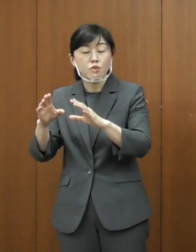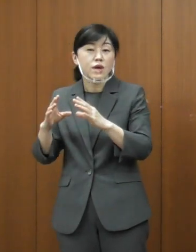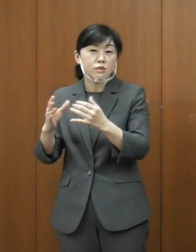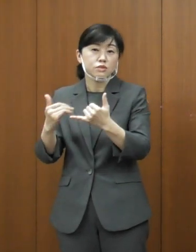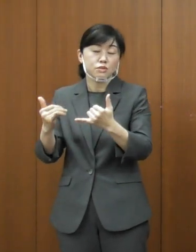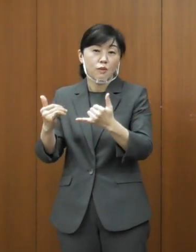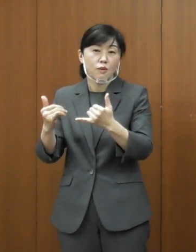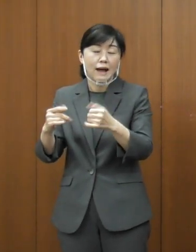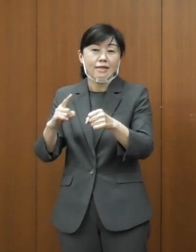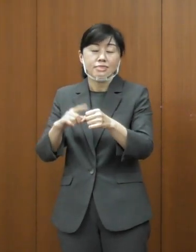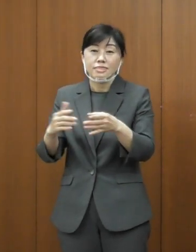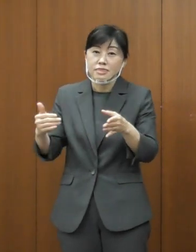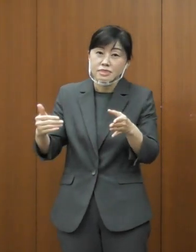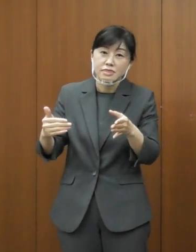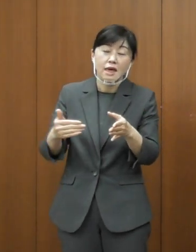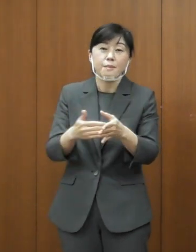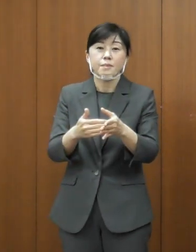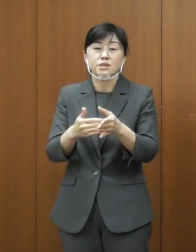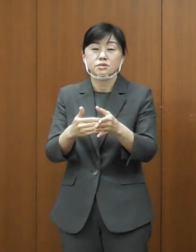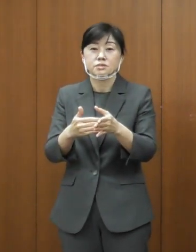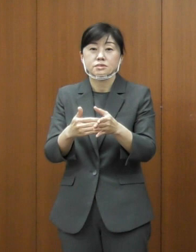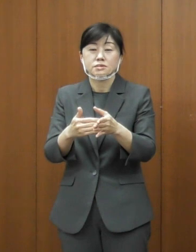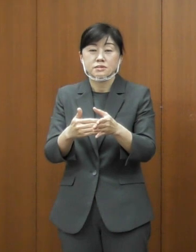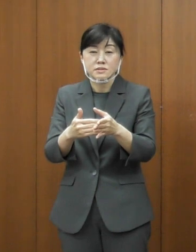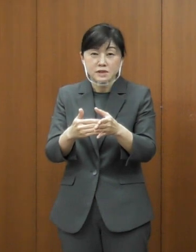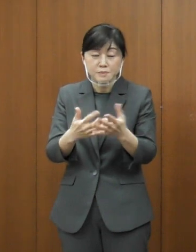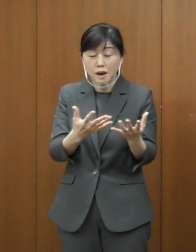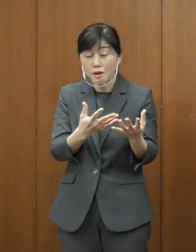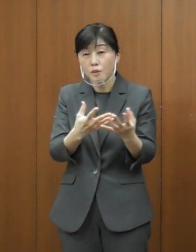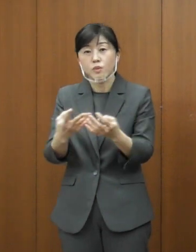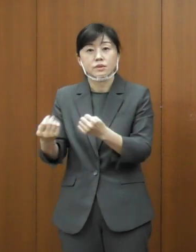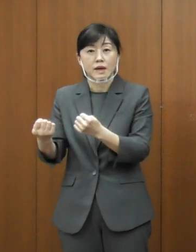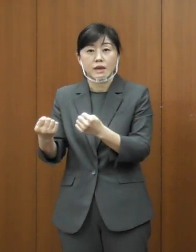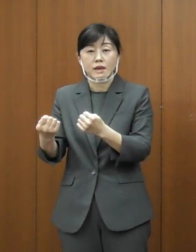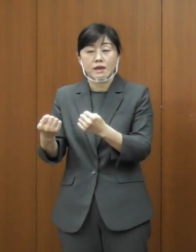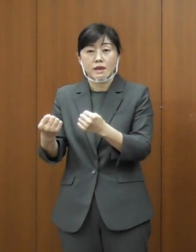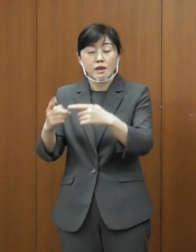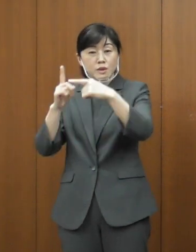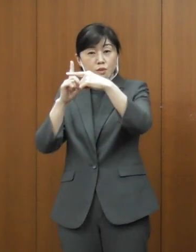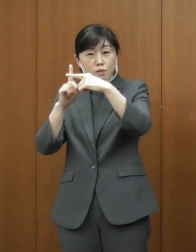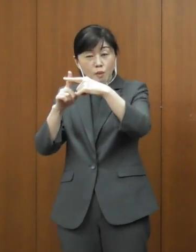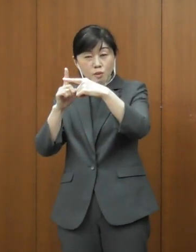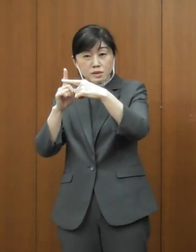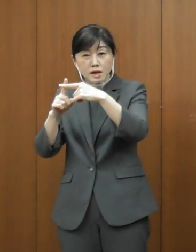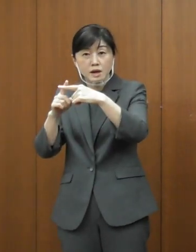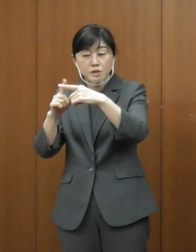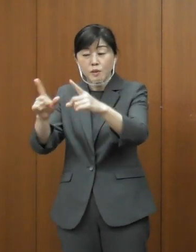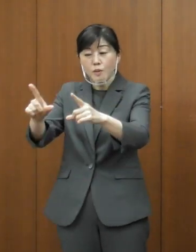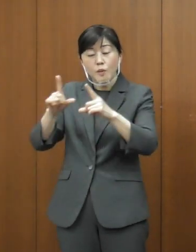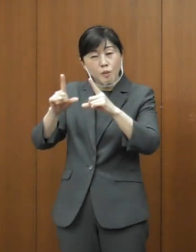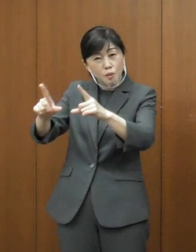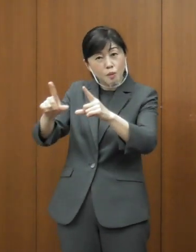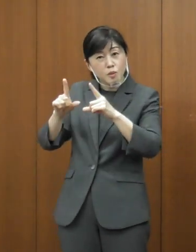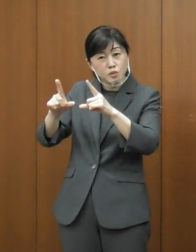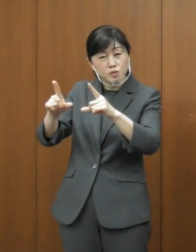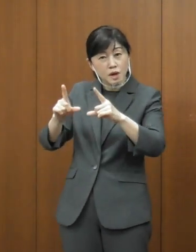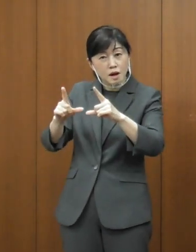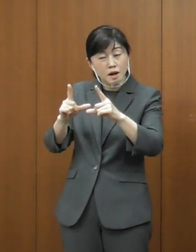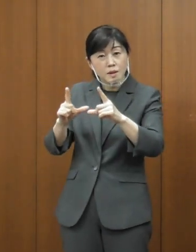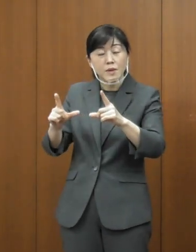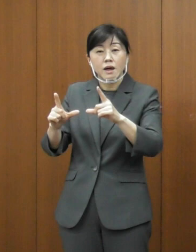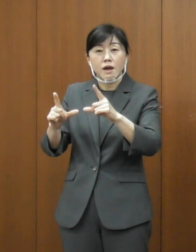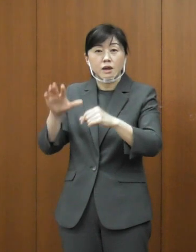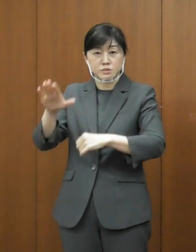かなり多く、続々と陽性の報告が世田谷保健所に届いています。ただ一方